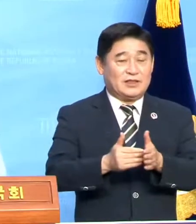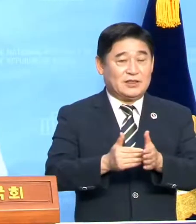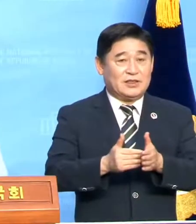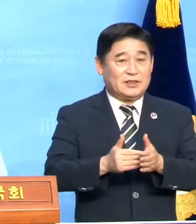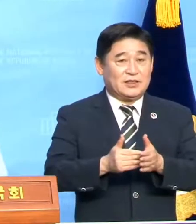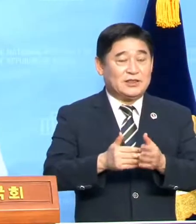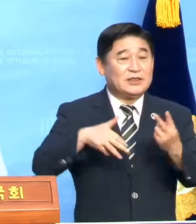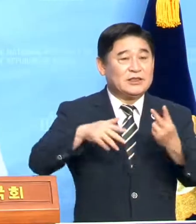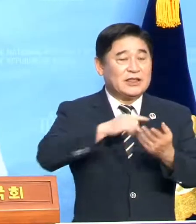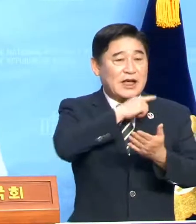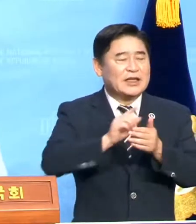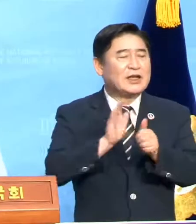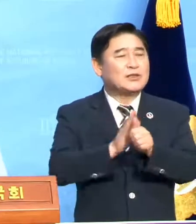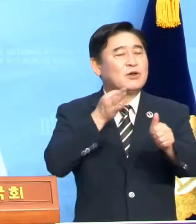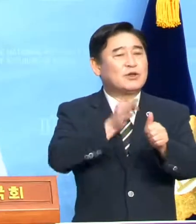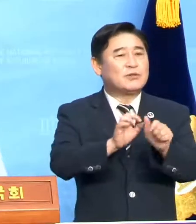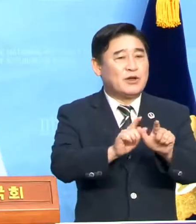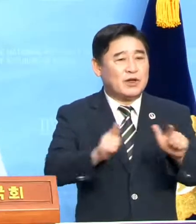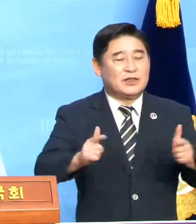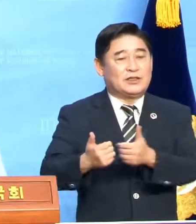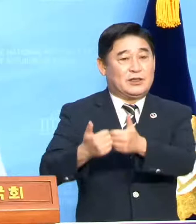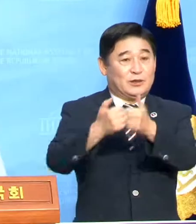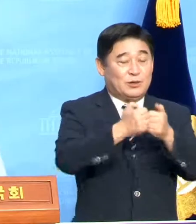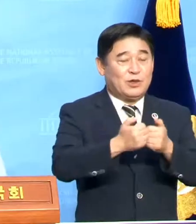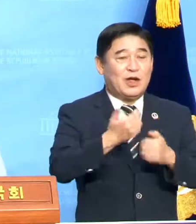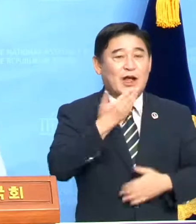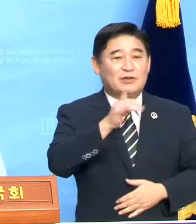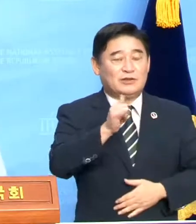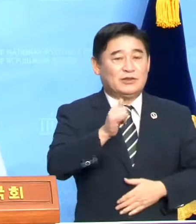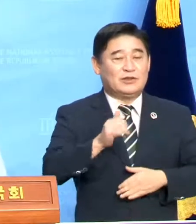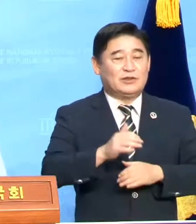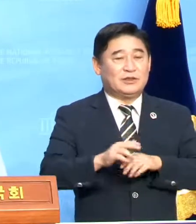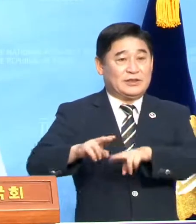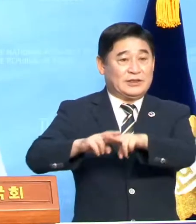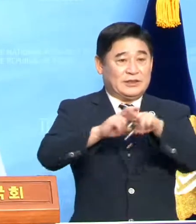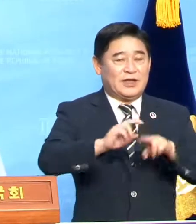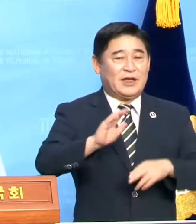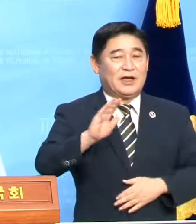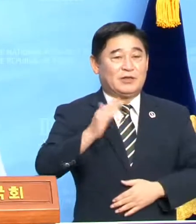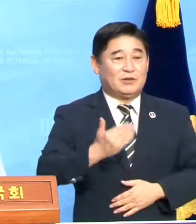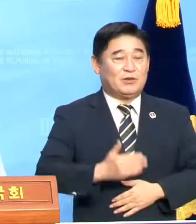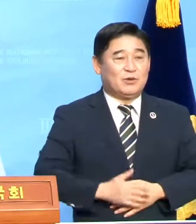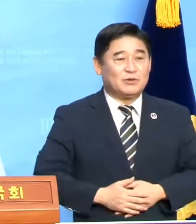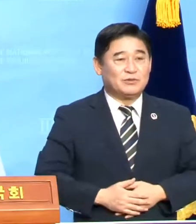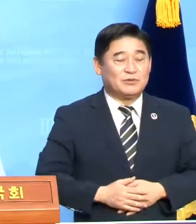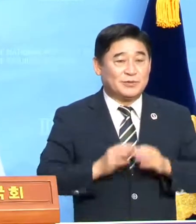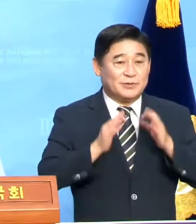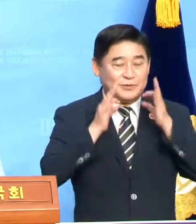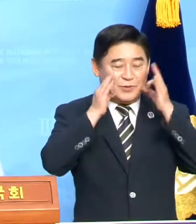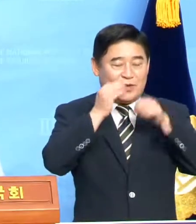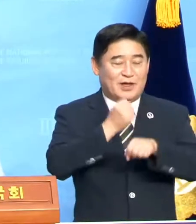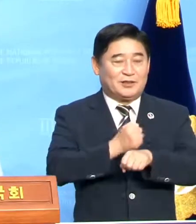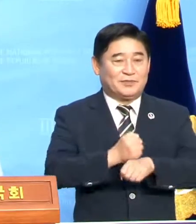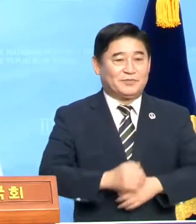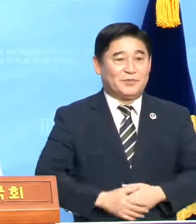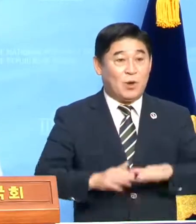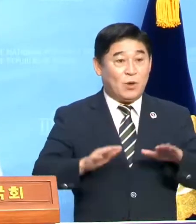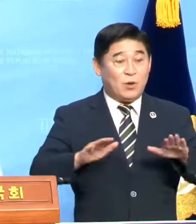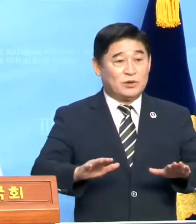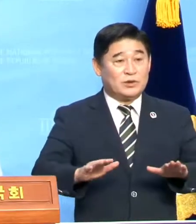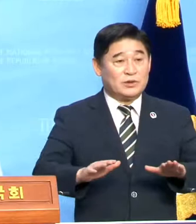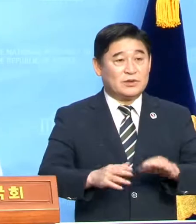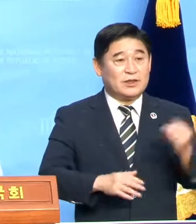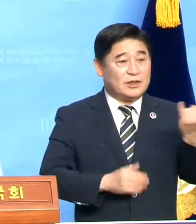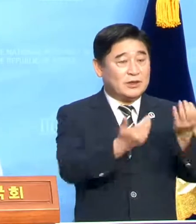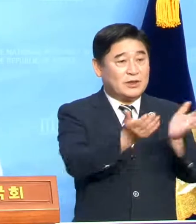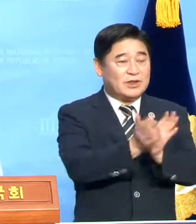재난 지원금을 비롯한 다양한 현대까지 논의하는 현실적인 자리가 될 수 있도록 노력해 나가도록 하겠습니다 오늘은